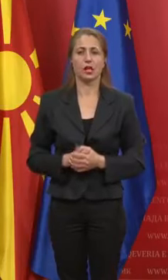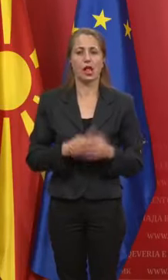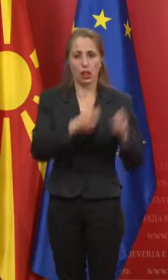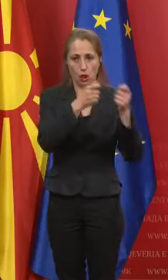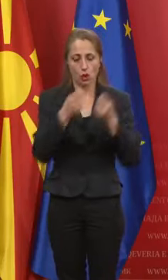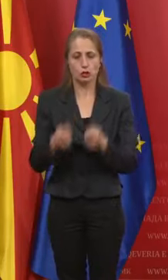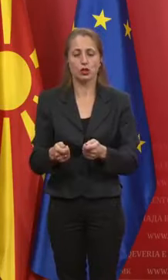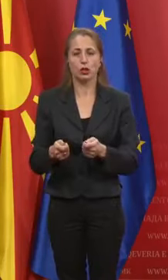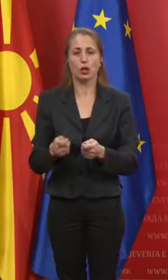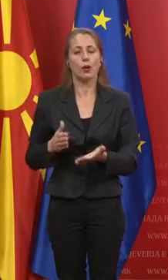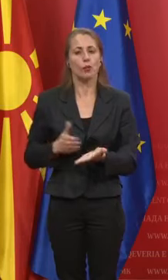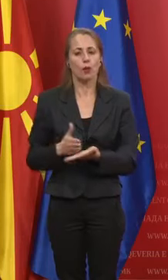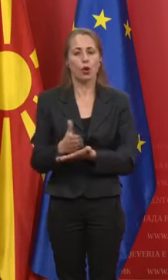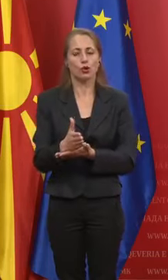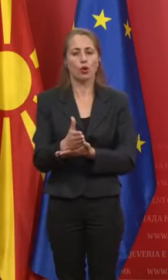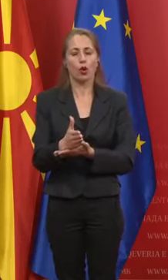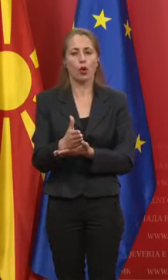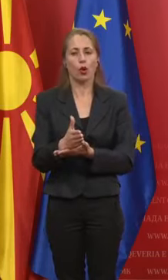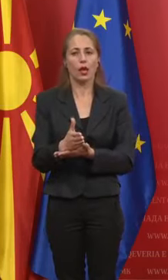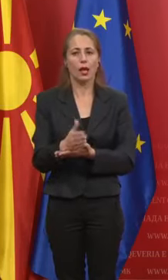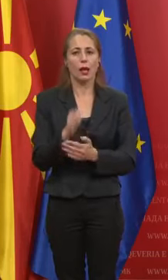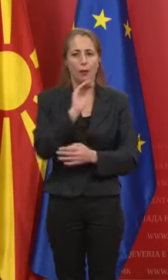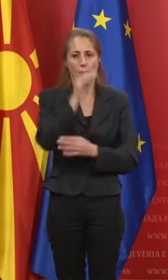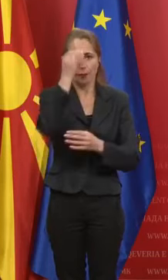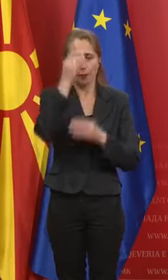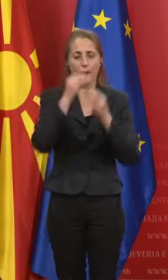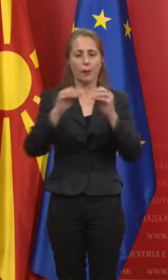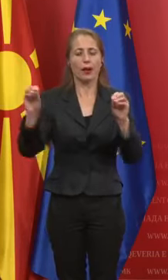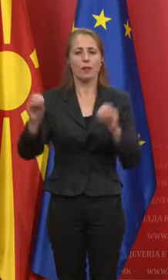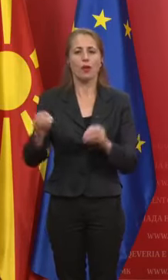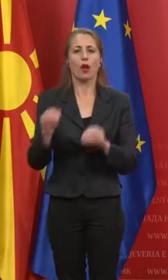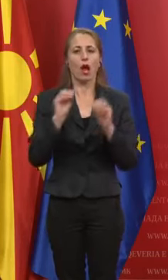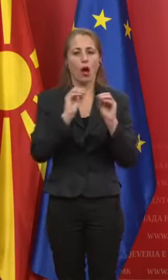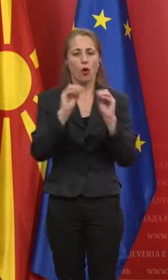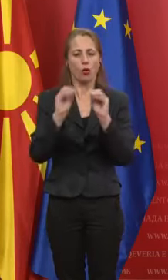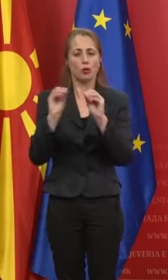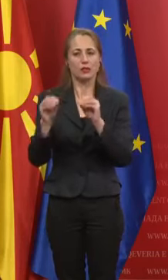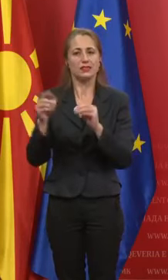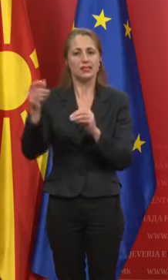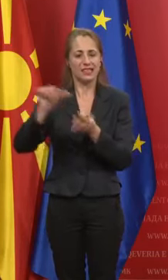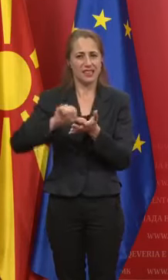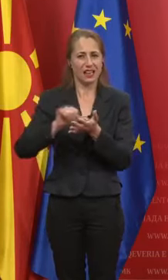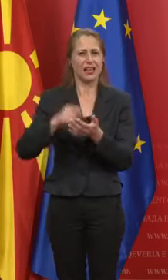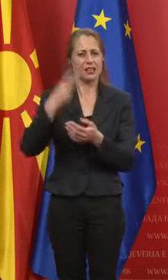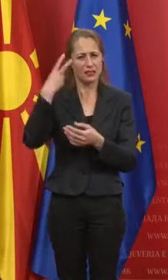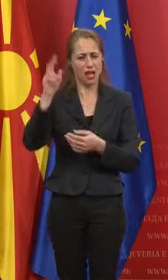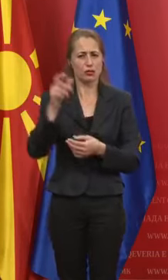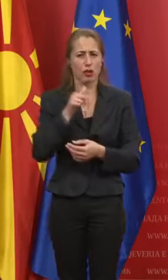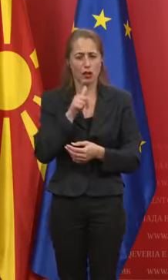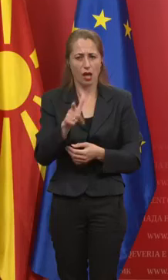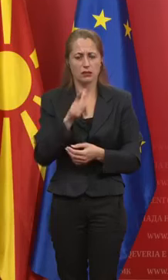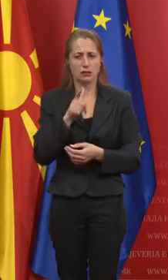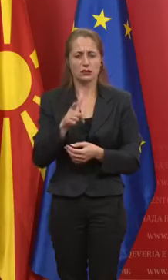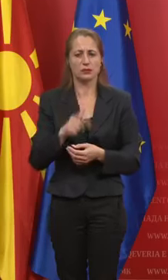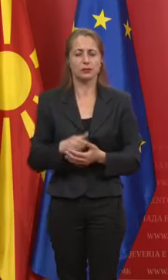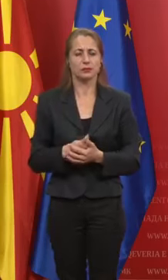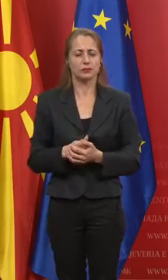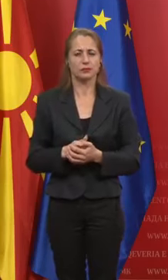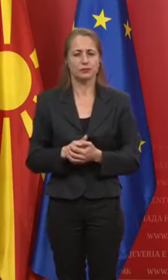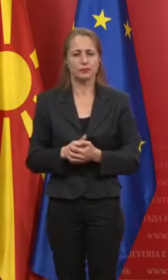Донесени се протоколите, препораките за едукативните центри, тие денеска поминуваат на